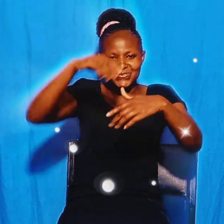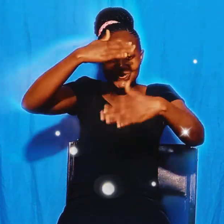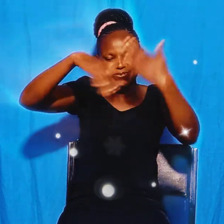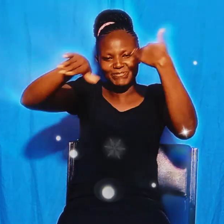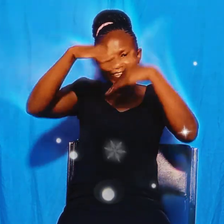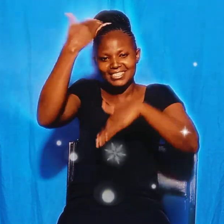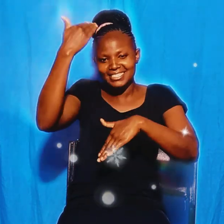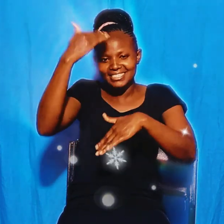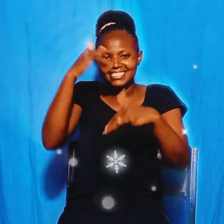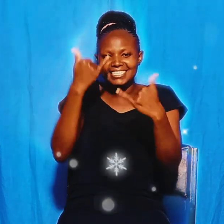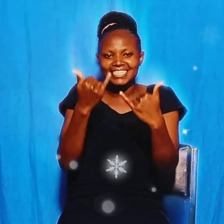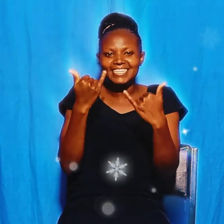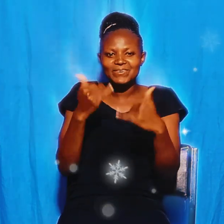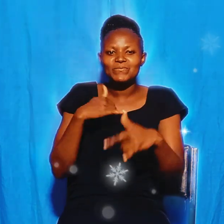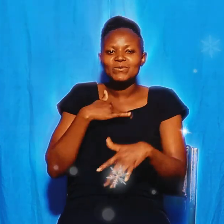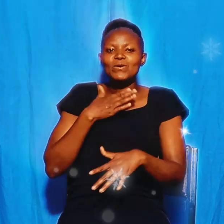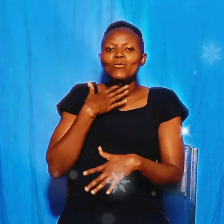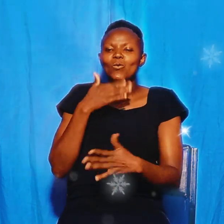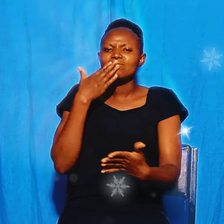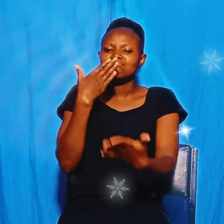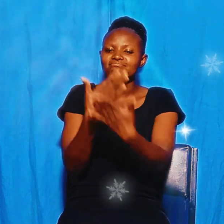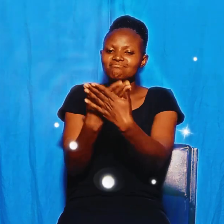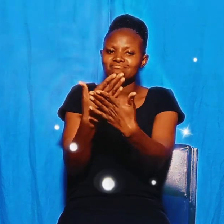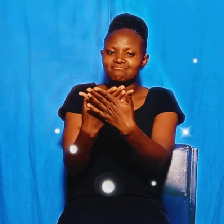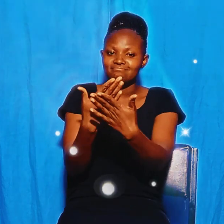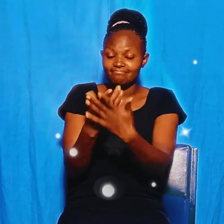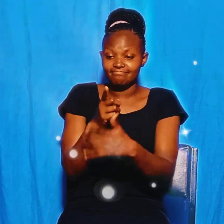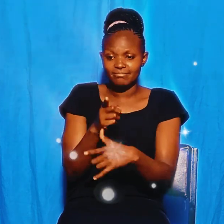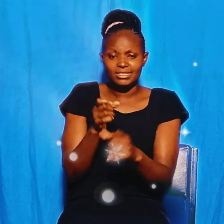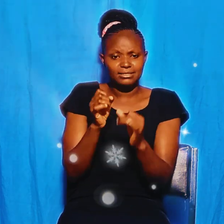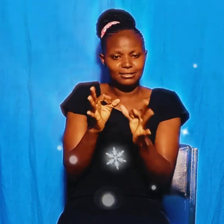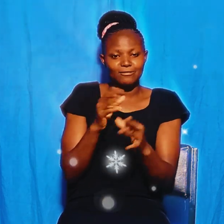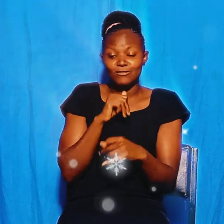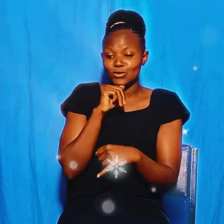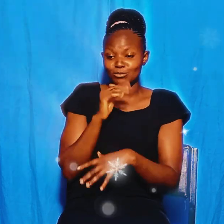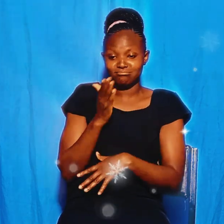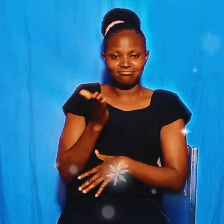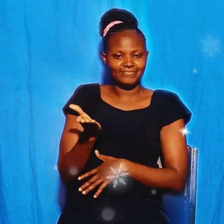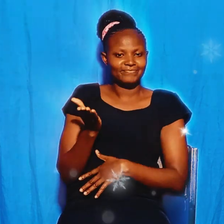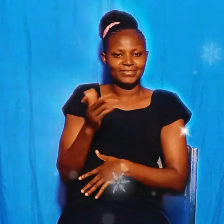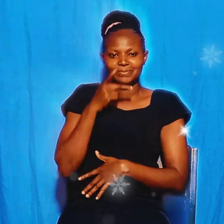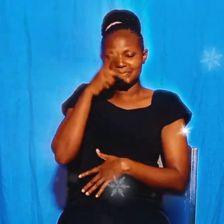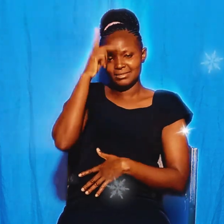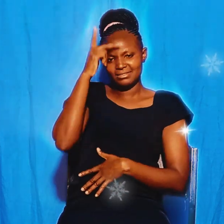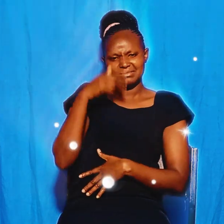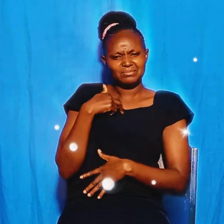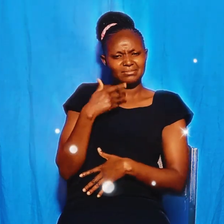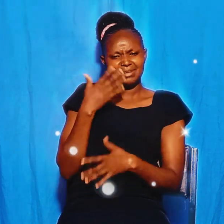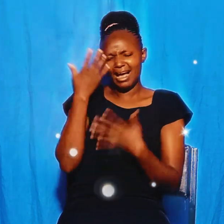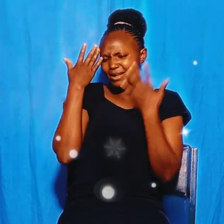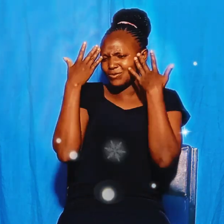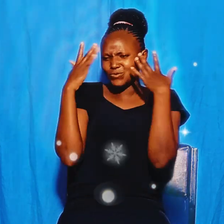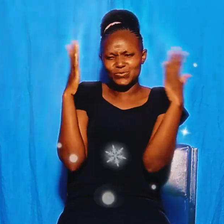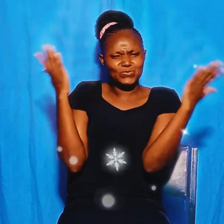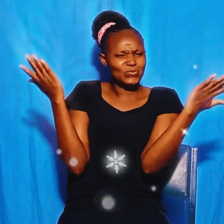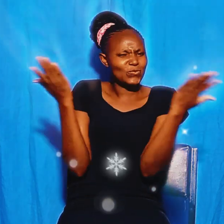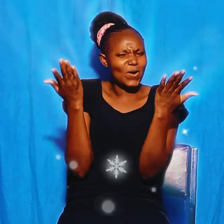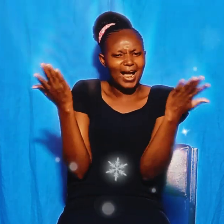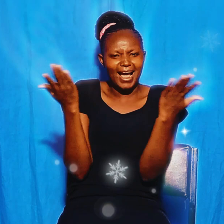mubea ni Tawafranceska kethi watimu jesi balani itewa. Ni balani